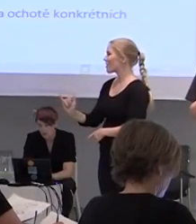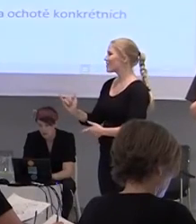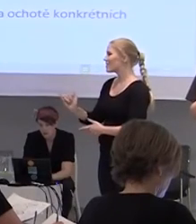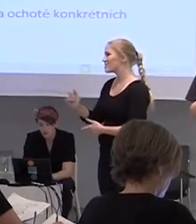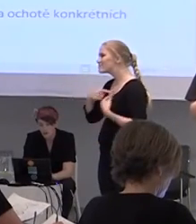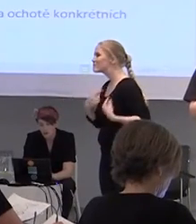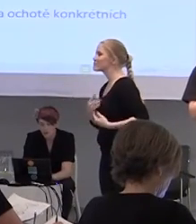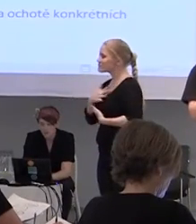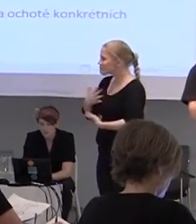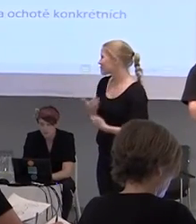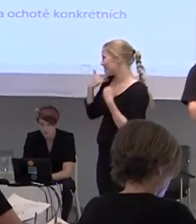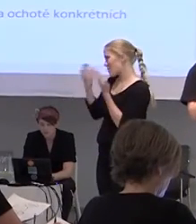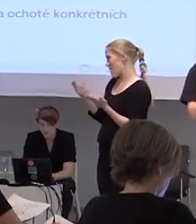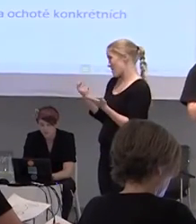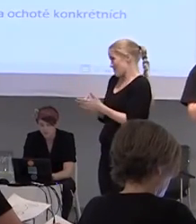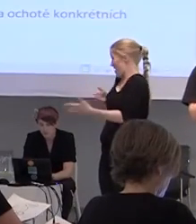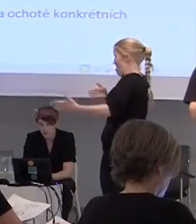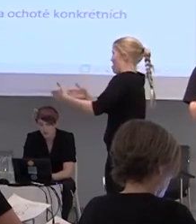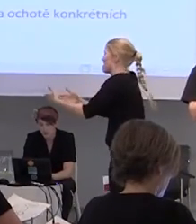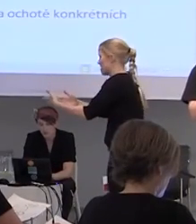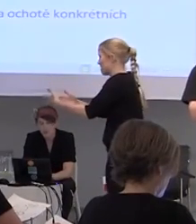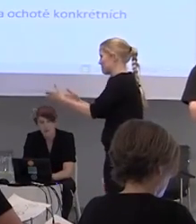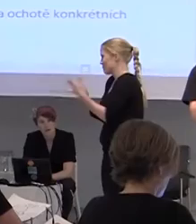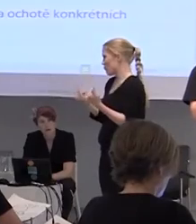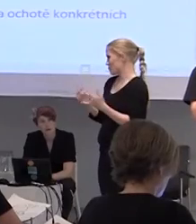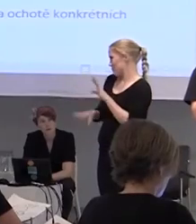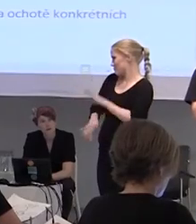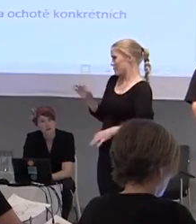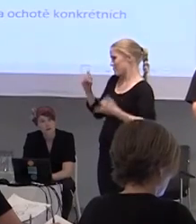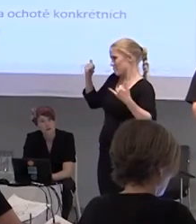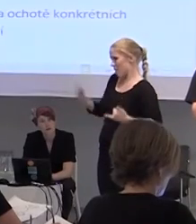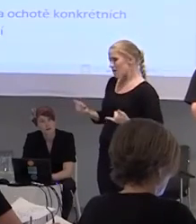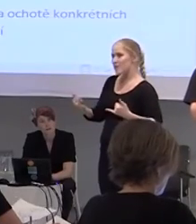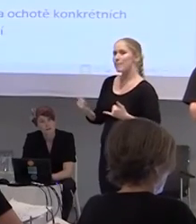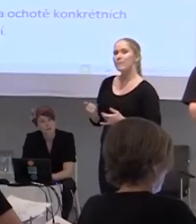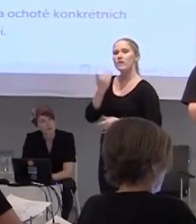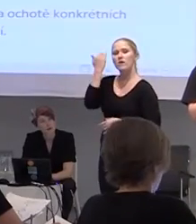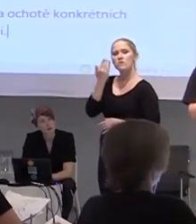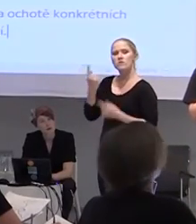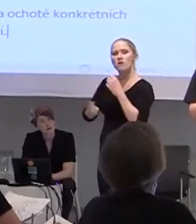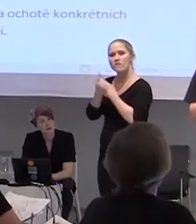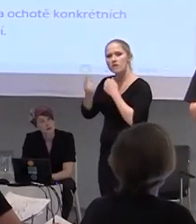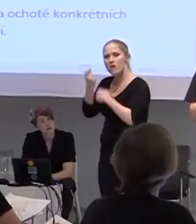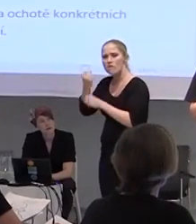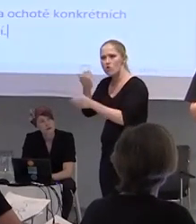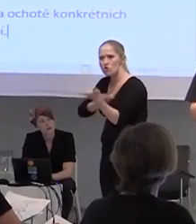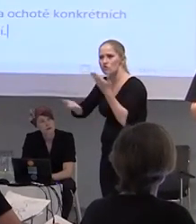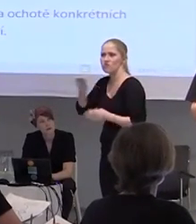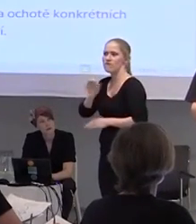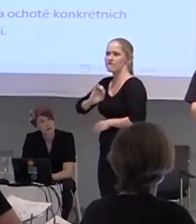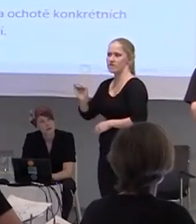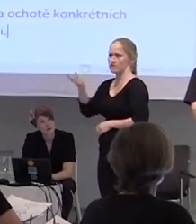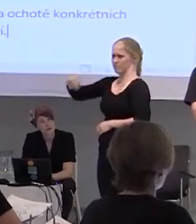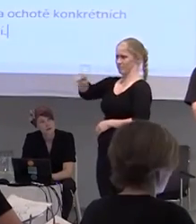proto ty cestičky. To, co nám z toho krásně vzešlo, to, na čem můžeme dál pracovat a to, co jsme dali vlastně dohromady,